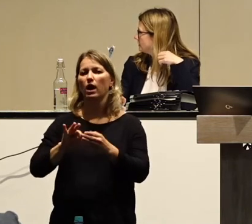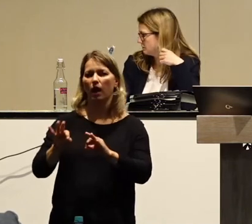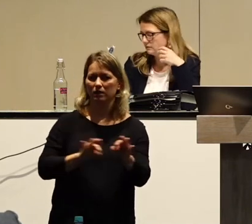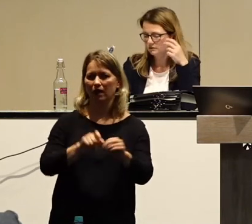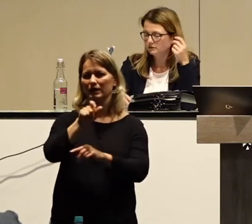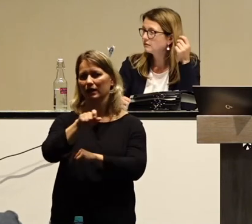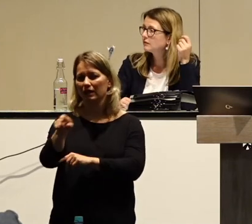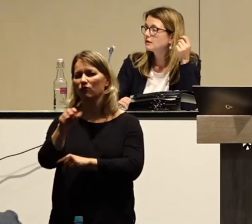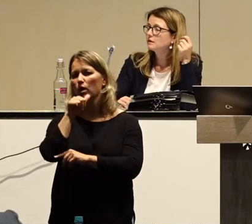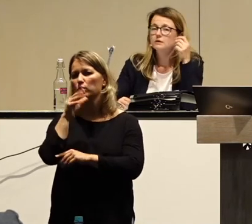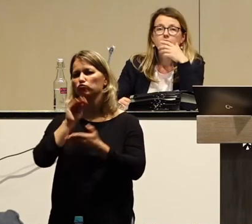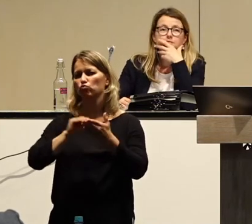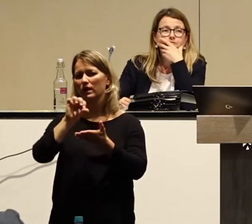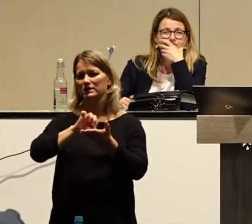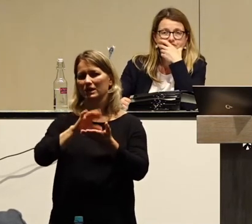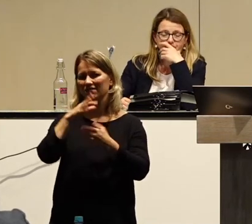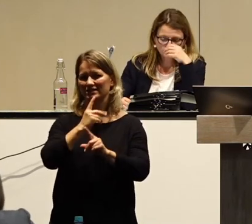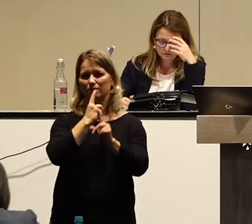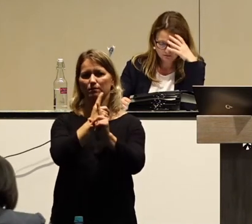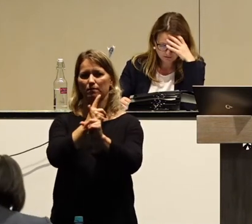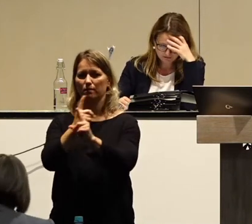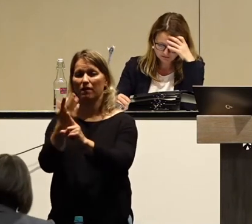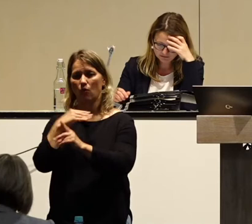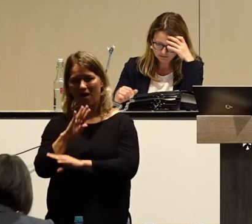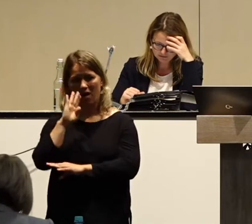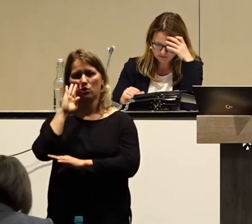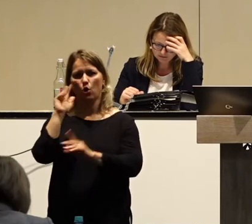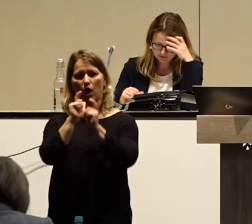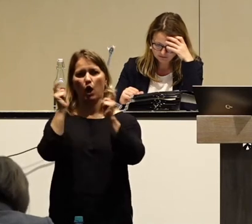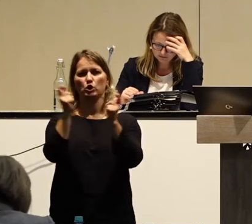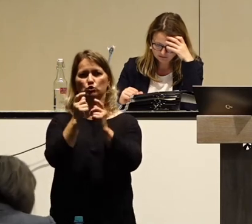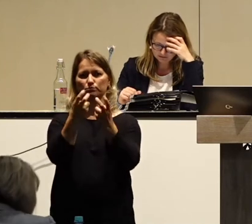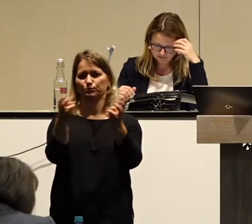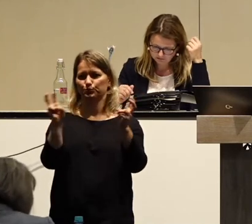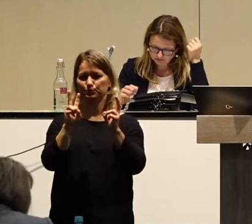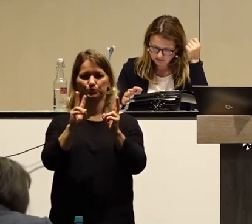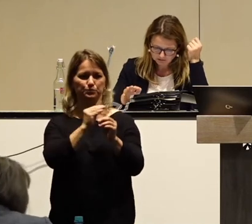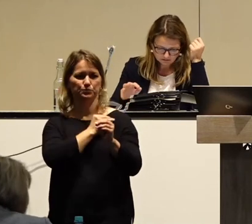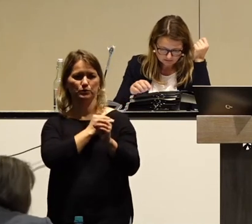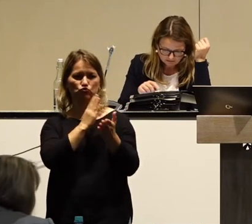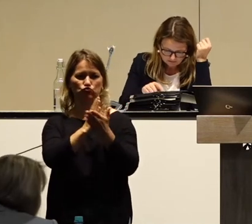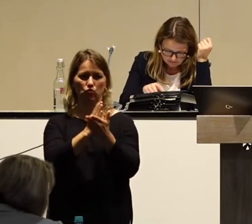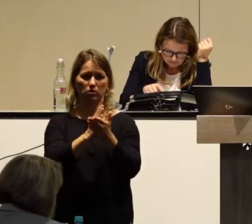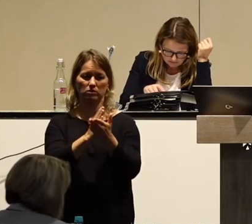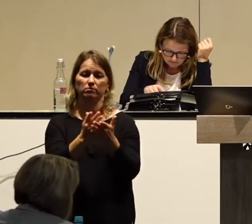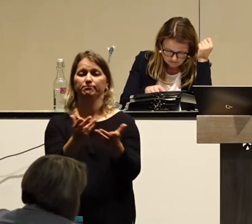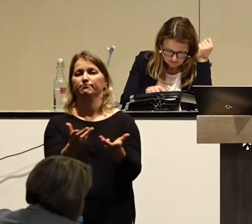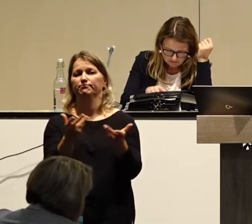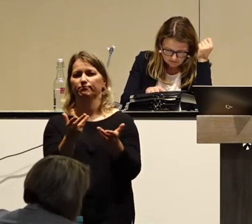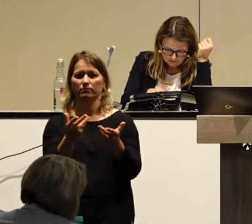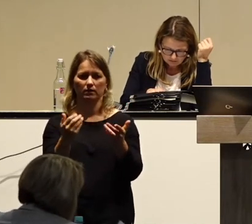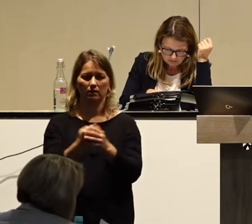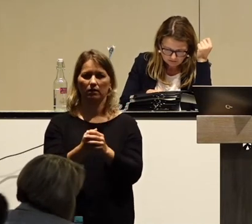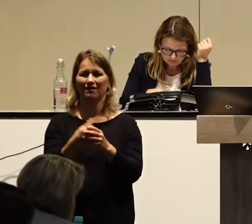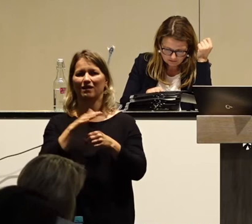Schulleitern der Berufsschulzentren zu sprechen, die uns in der Anhörung im Ausschuss zu verstehen gegeben haben, dass es eben leider Gottes weder von Seiten